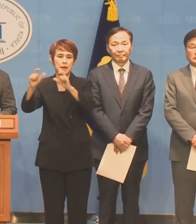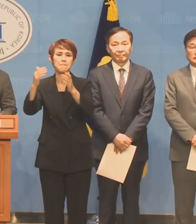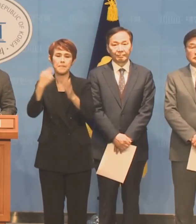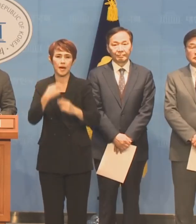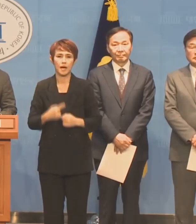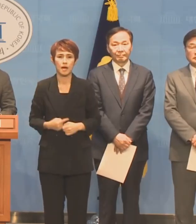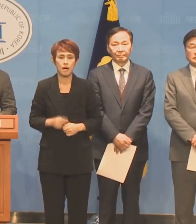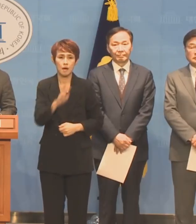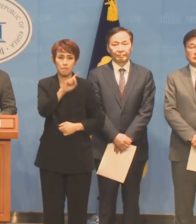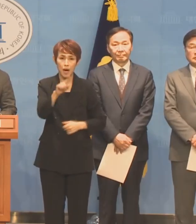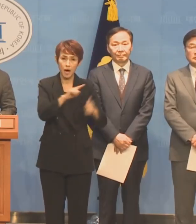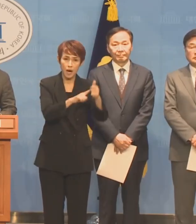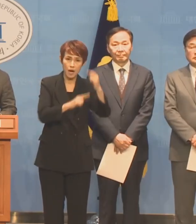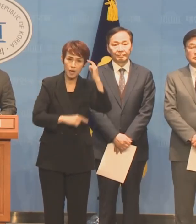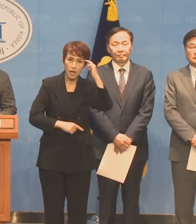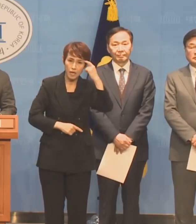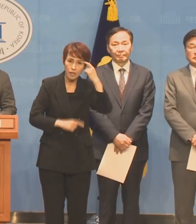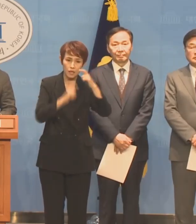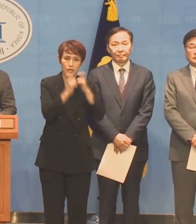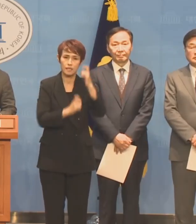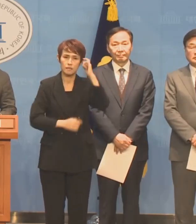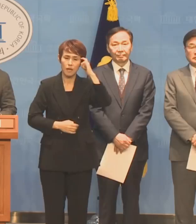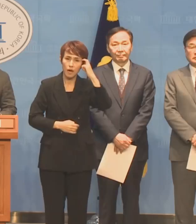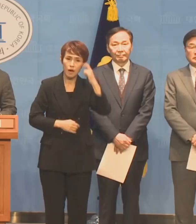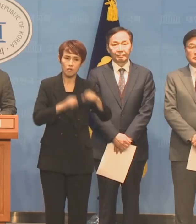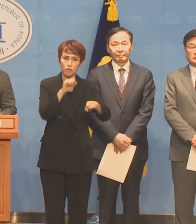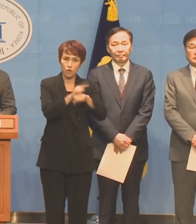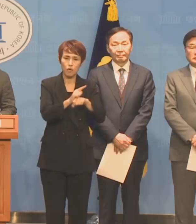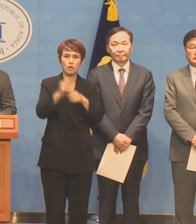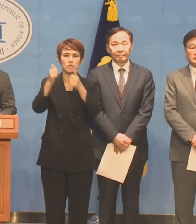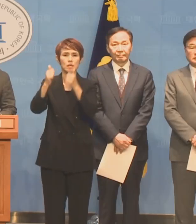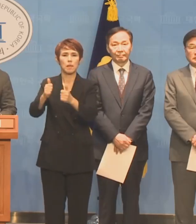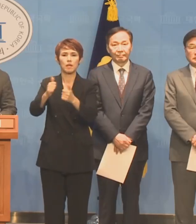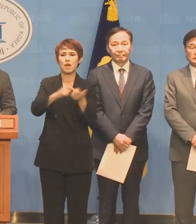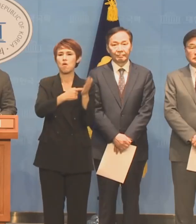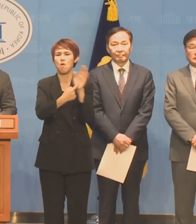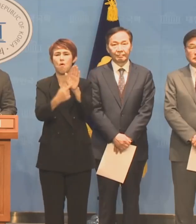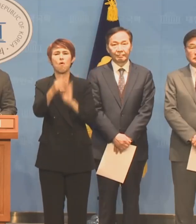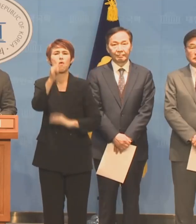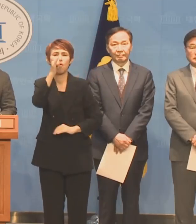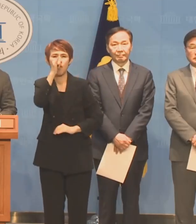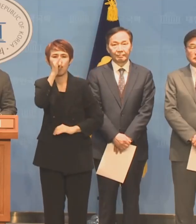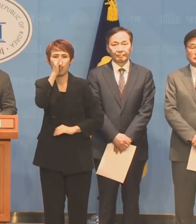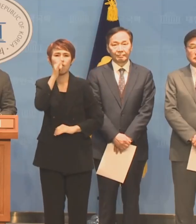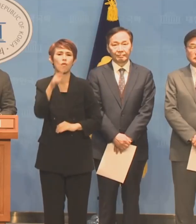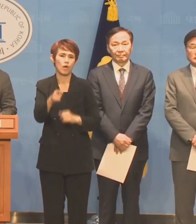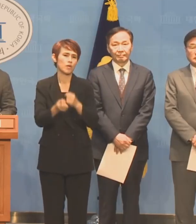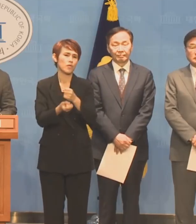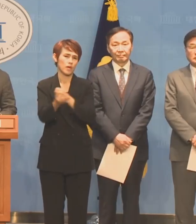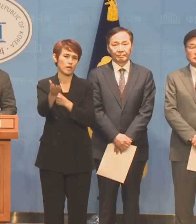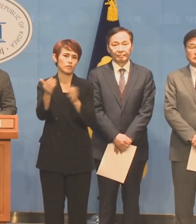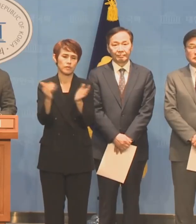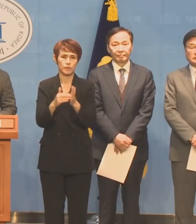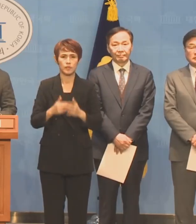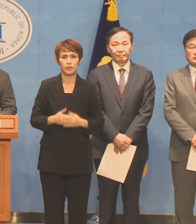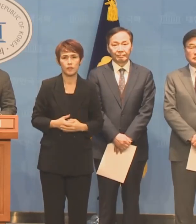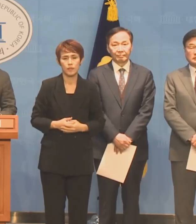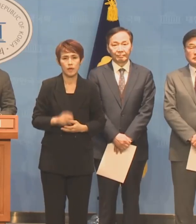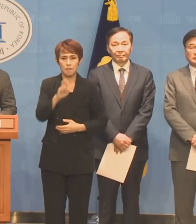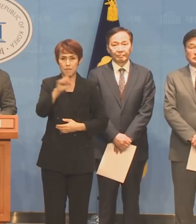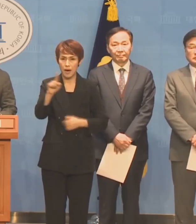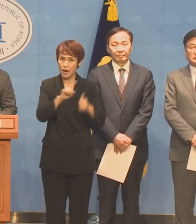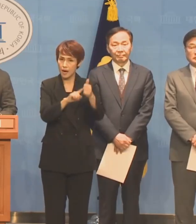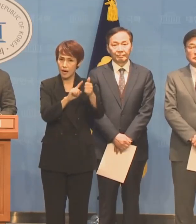마은혁 후보자 개인의 이념이나 성향이 재판에 그대로 영향을 끼친 것이었습니다.